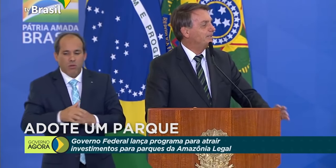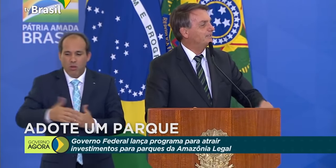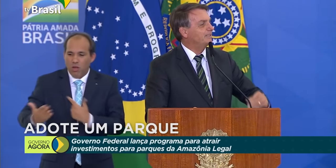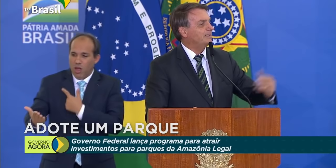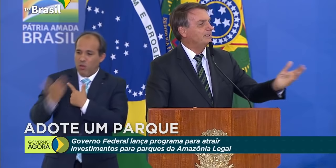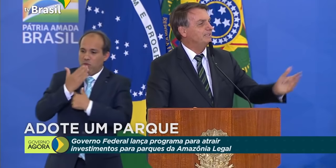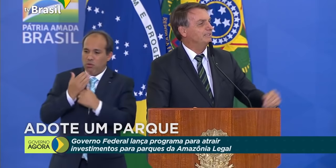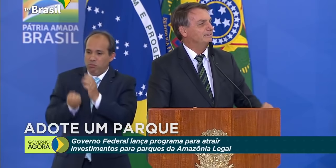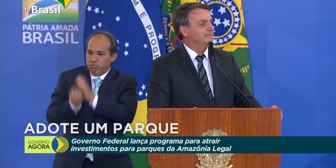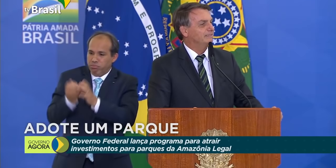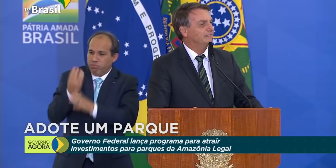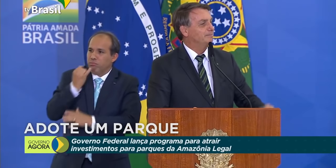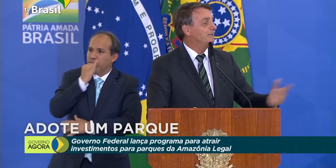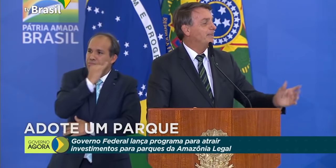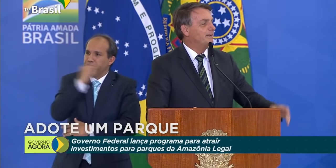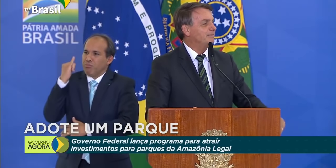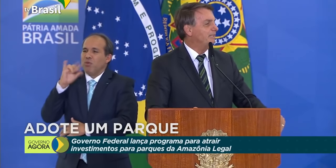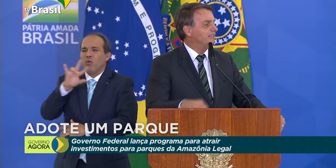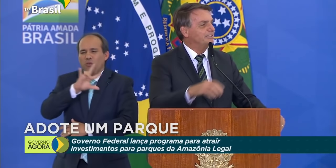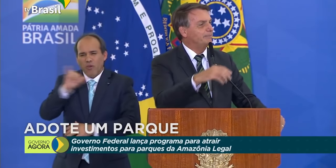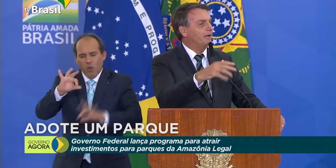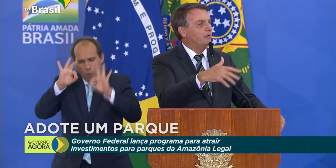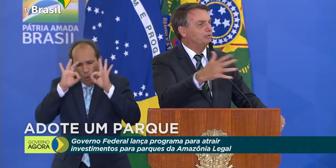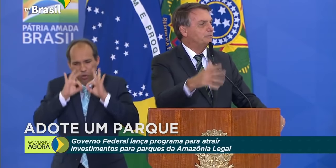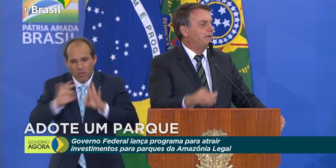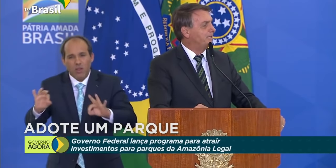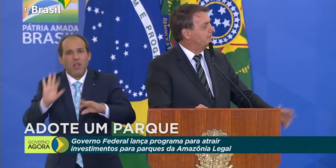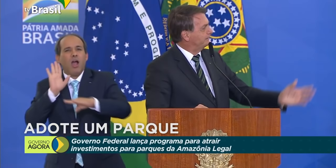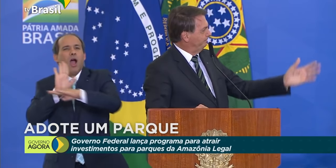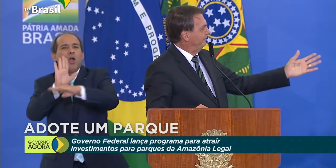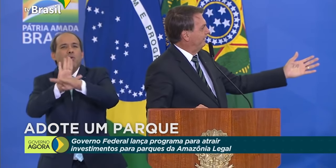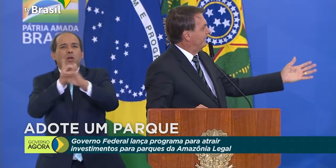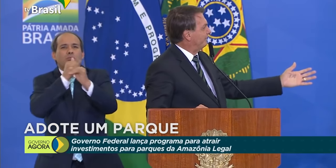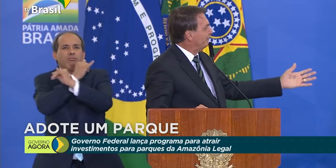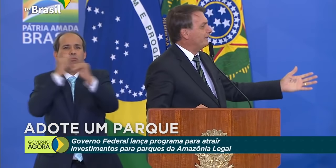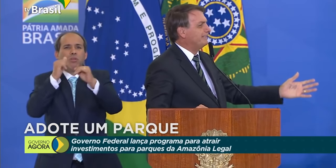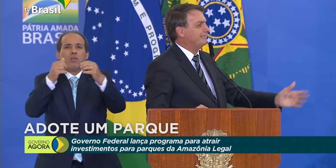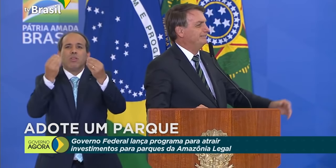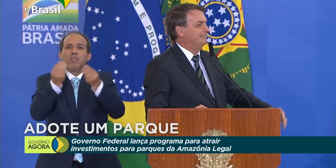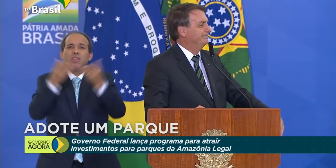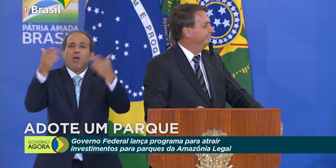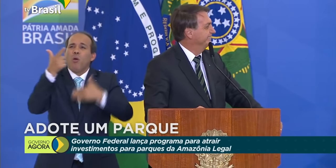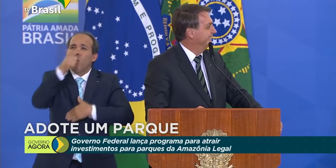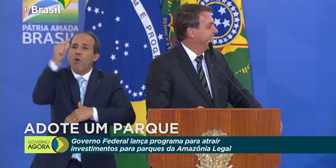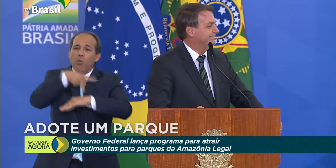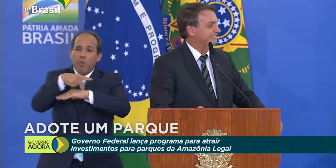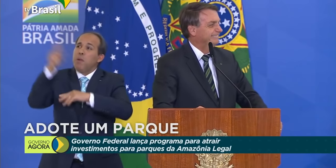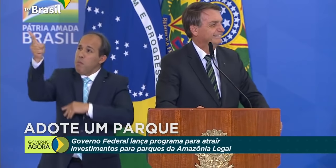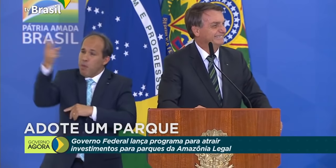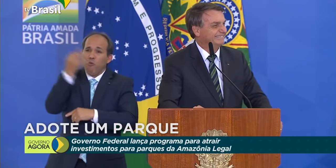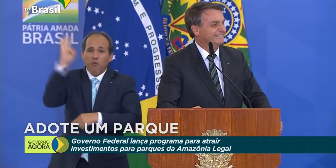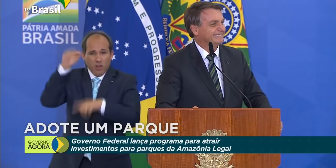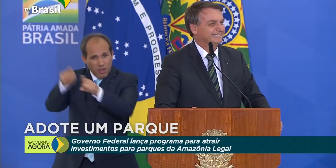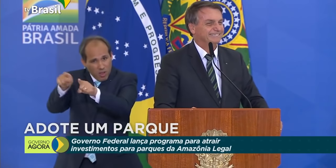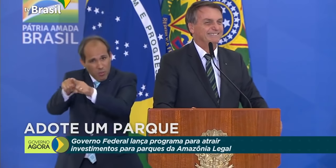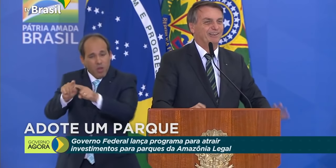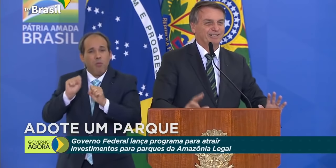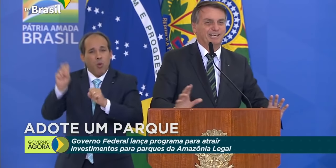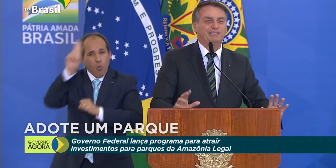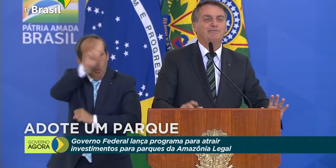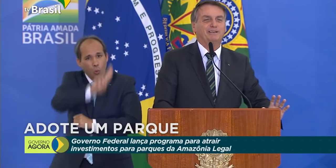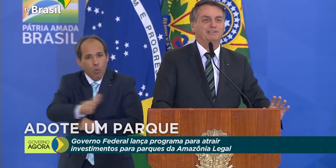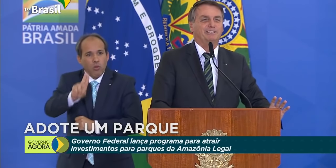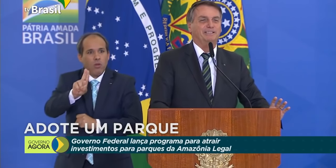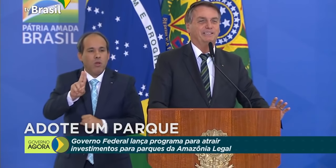pode ter certeza que mandaremos energia para outros países até para França eu